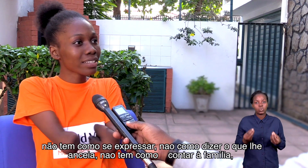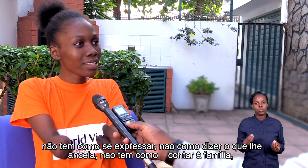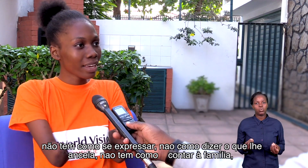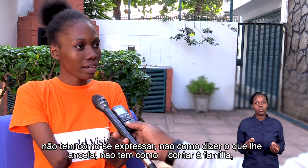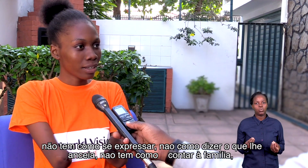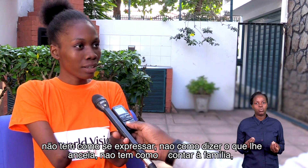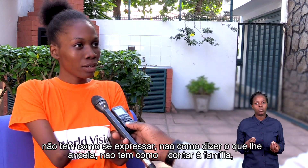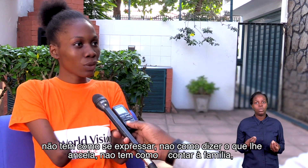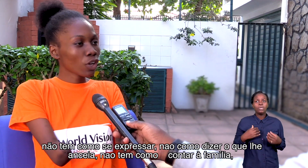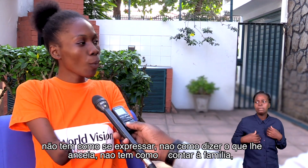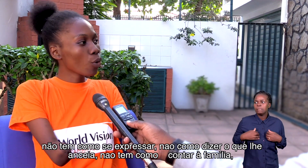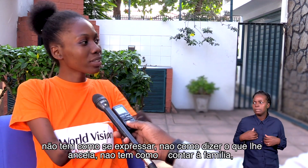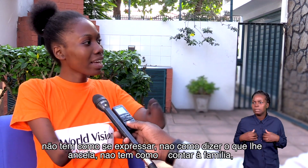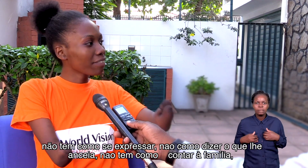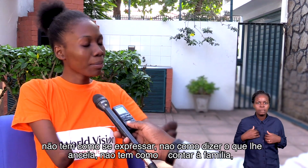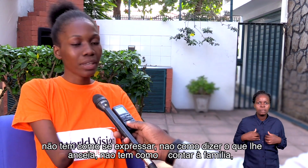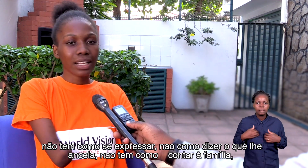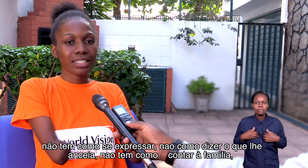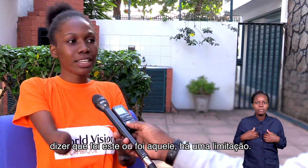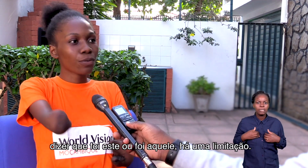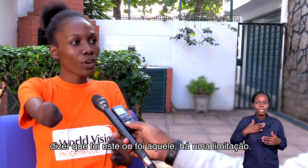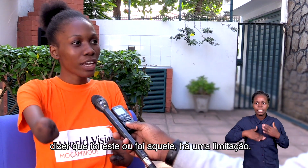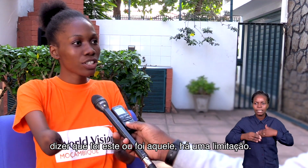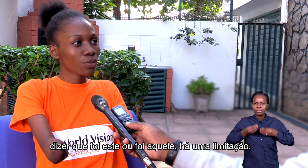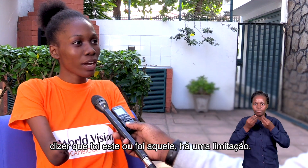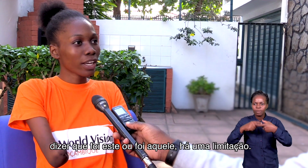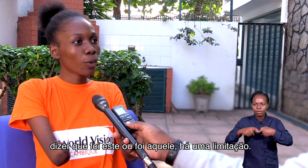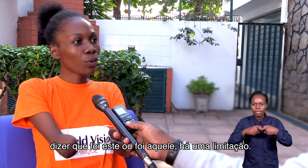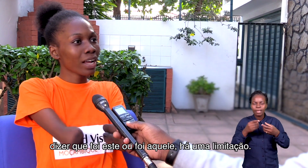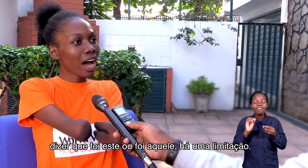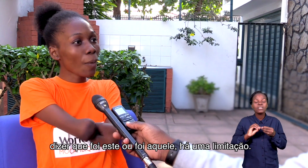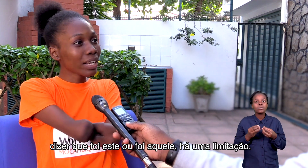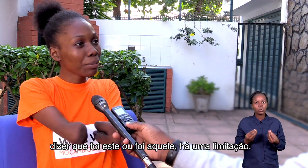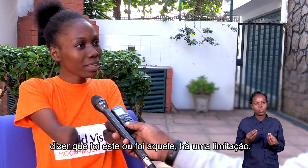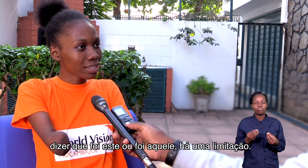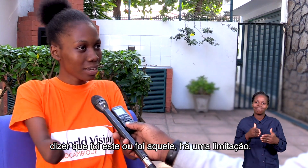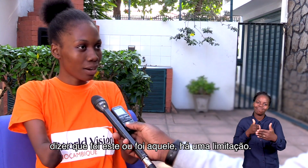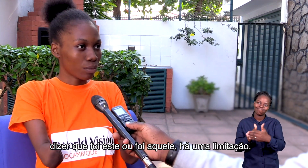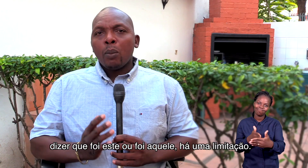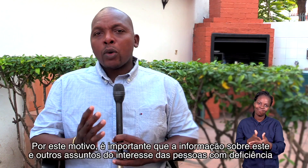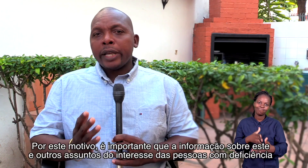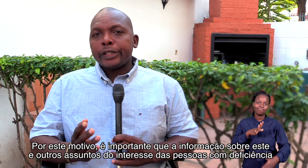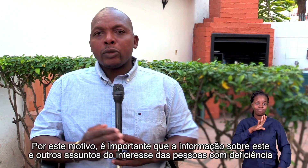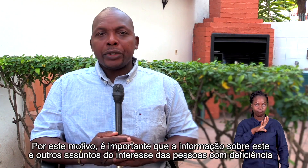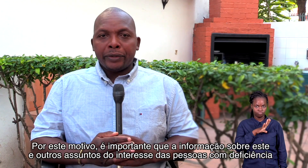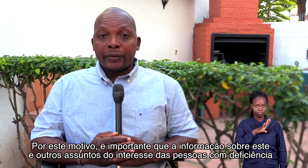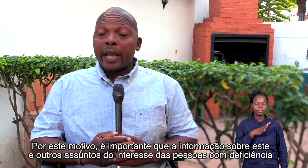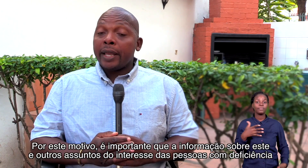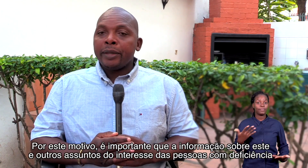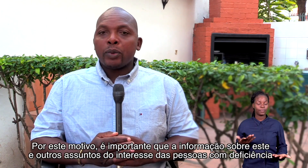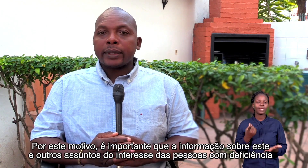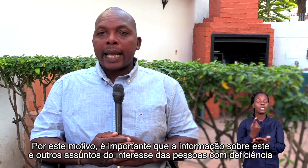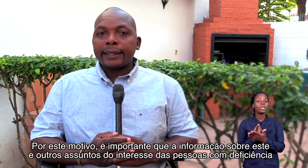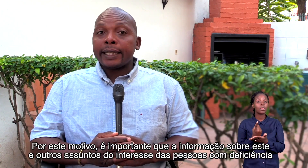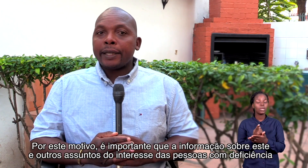que lhe anseia, não tem como contar à família, dizer que foi este, foi aquilo, porque há uma limitação. Por este motivo,